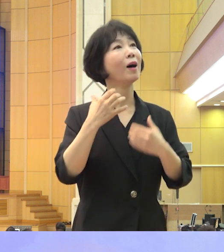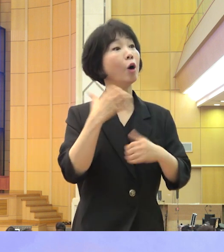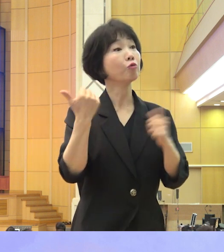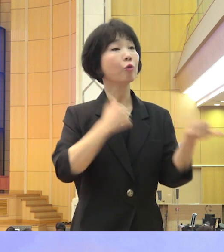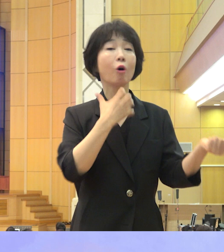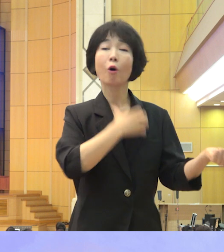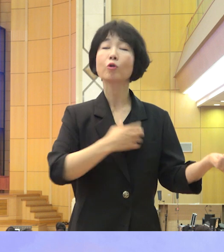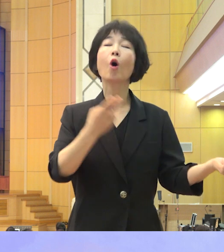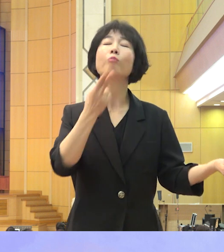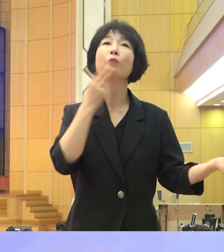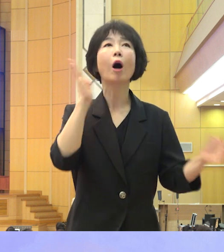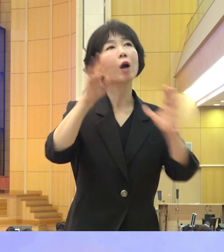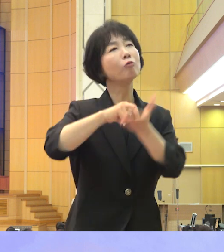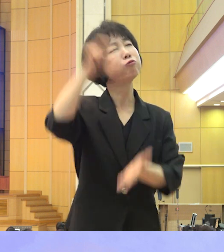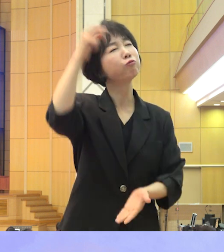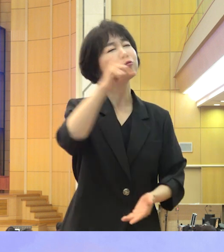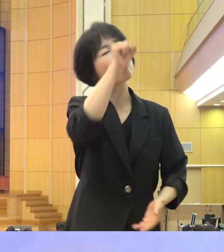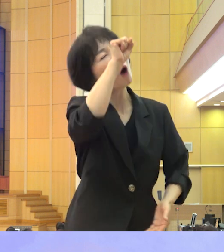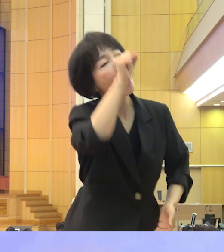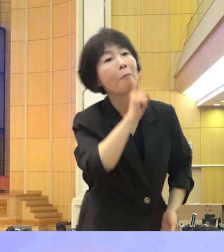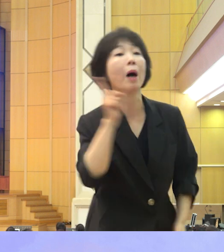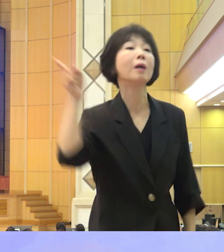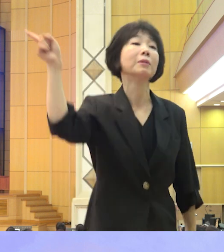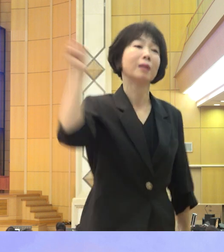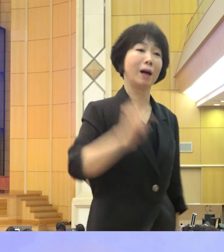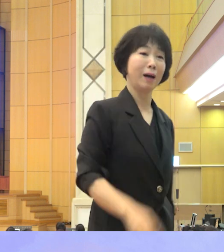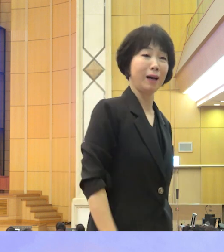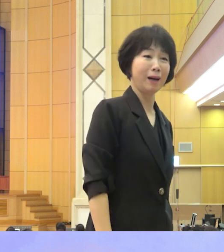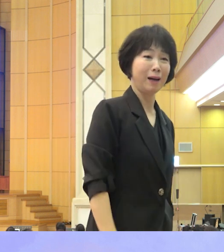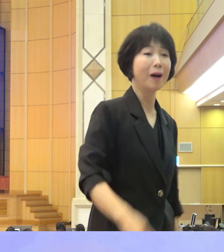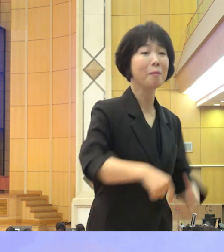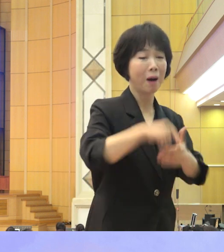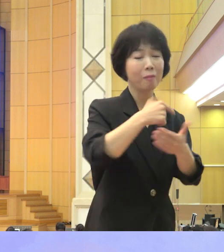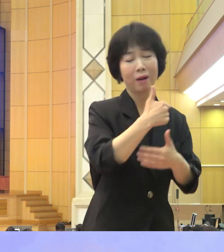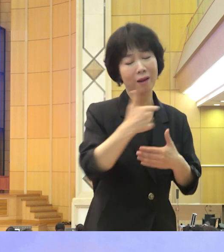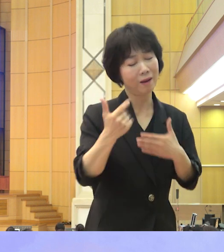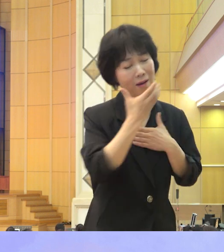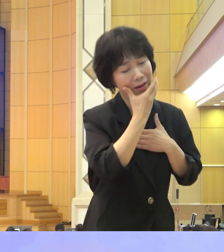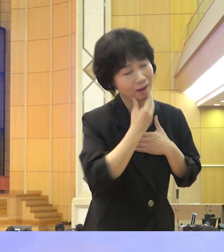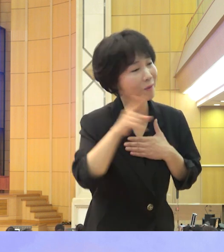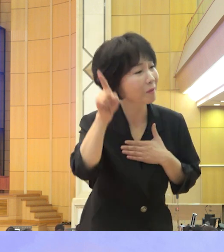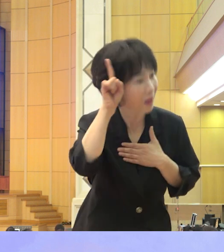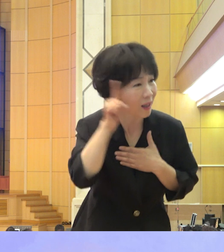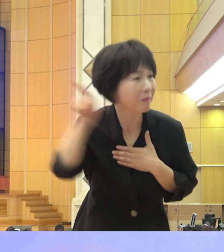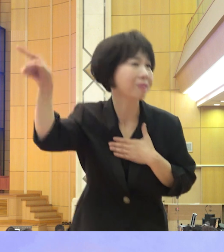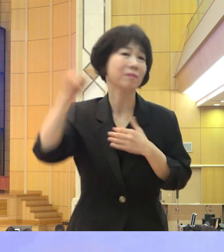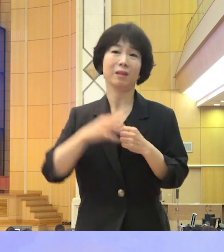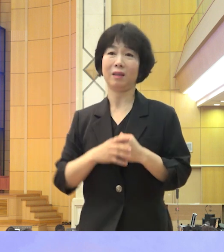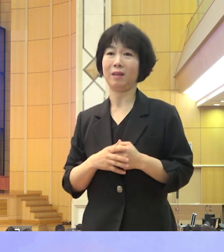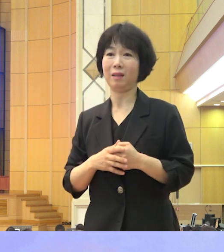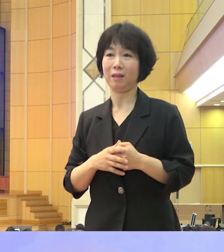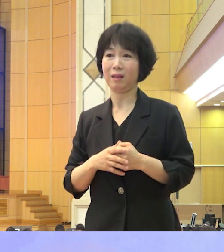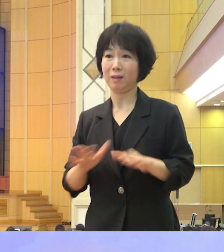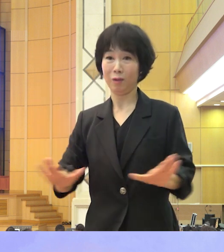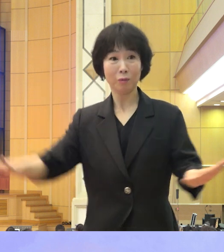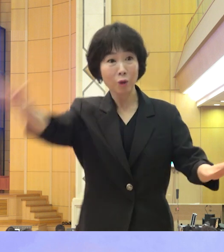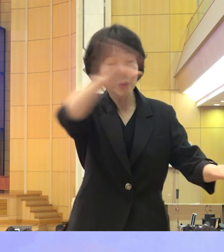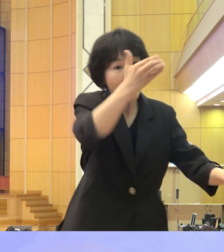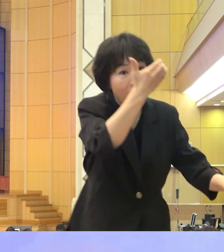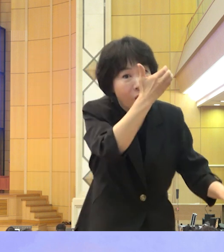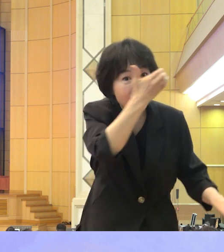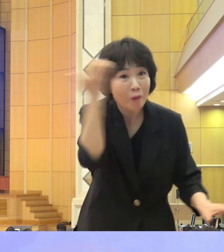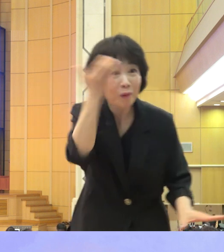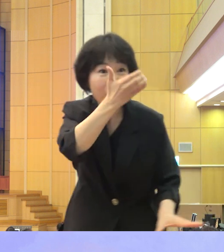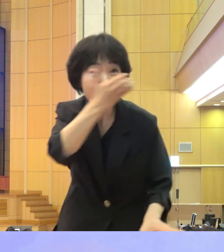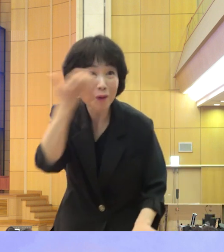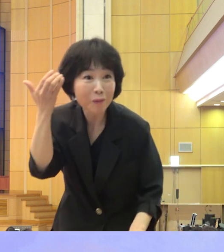없다고 하니까 얼마나 마음이 행복하겠어요. 그러니까 젊으신 여러분들보다는